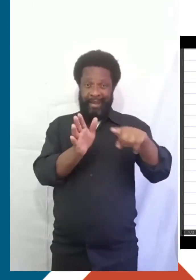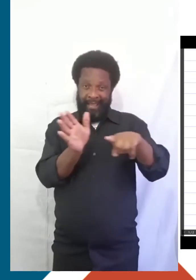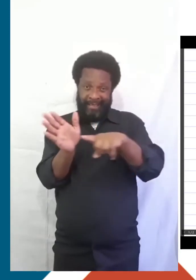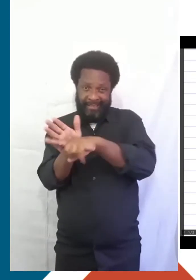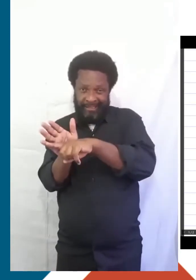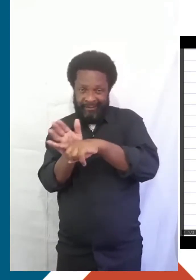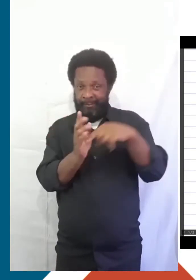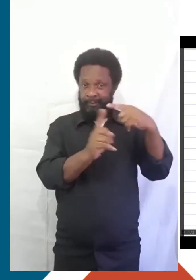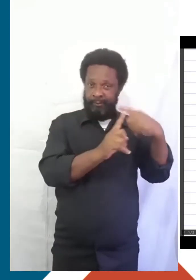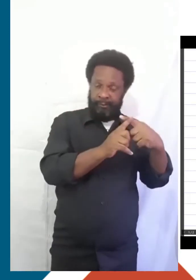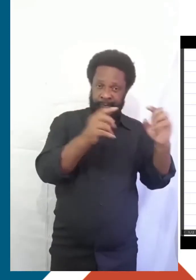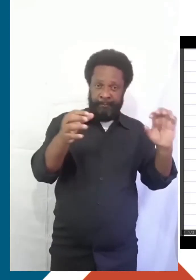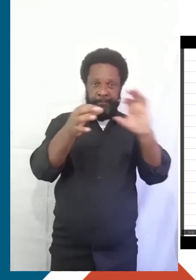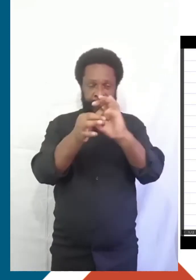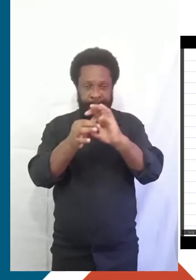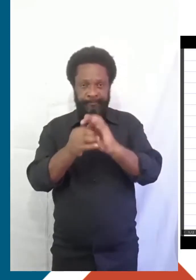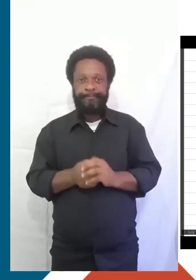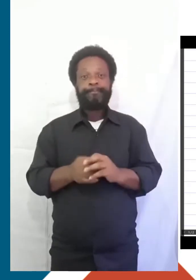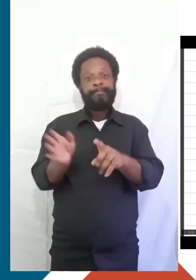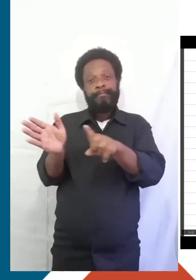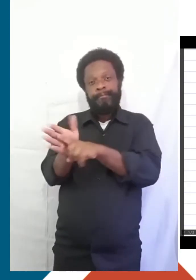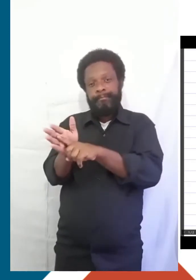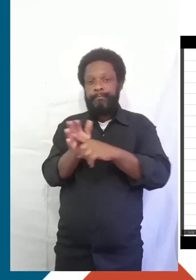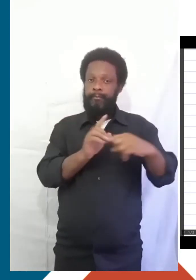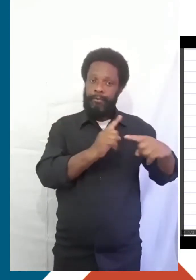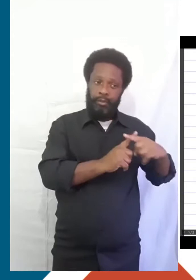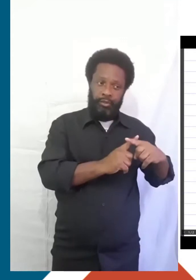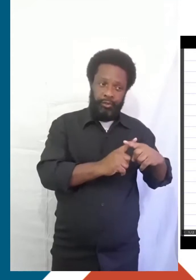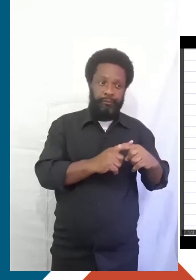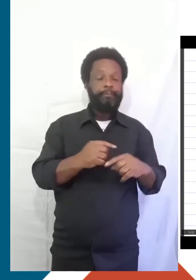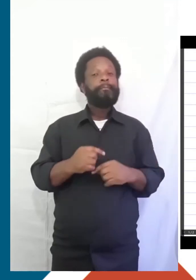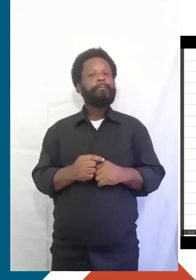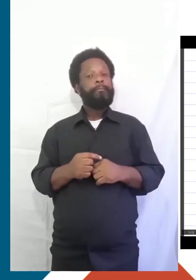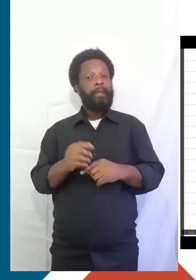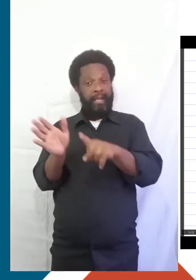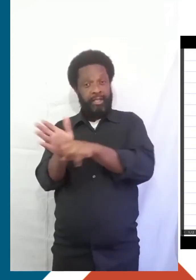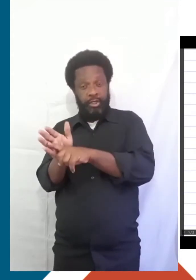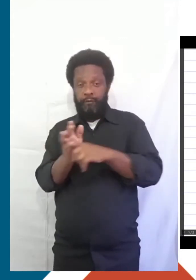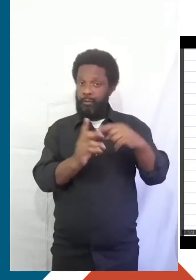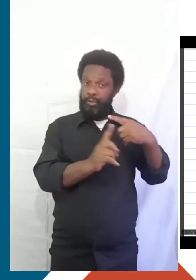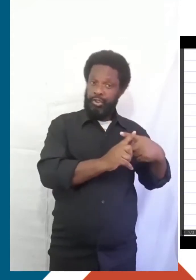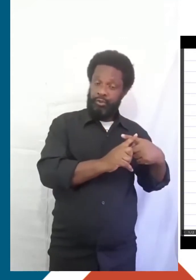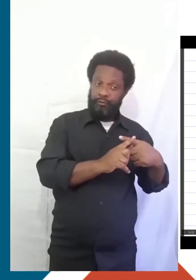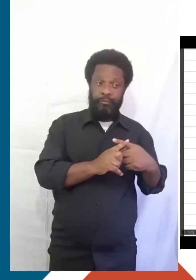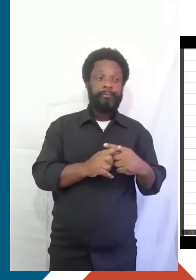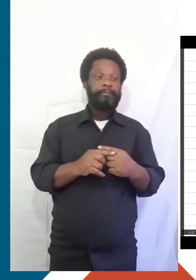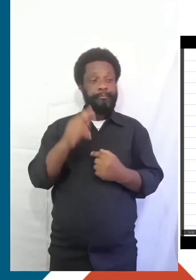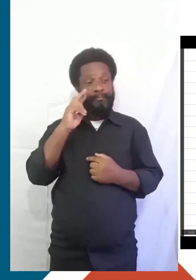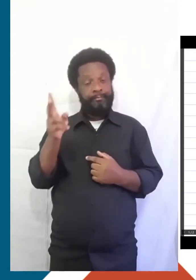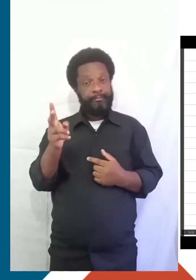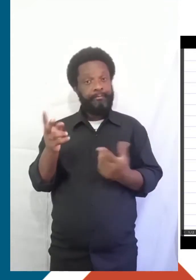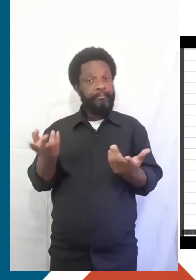Negativo interagindo com positivo, negativo com positivo, negativo com positivo, positivo com negativo, negativo